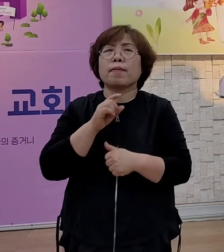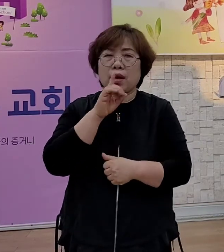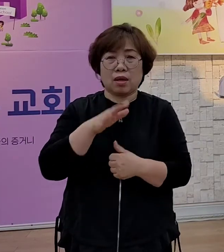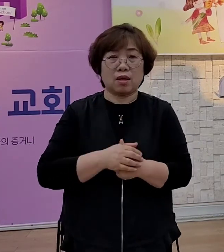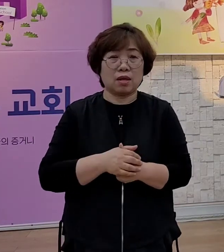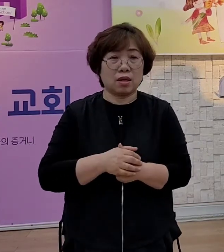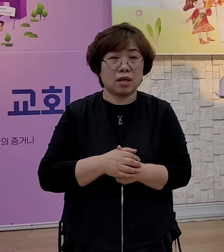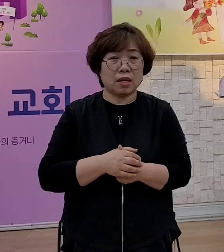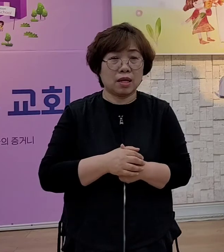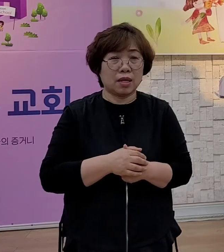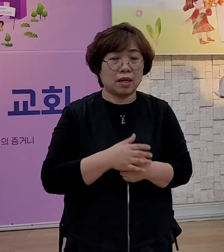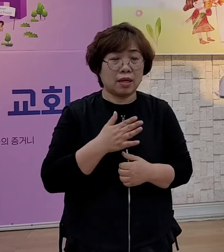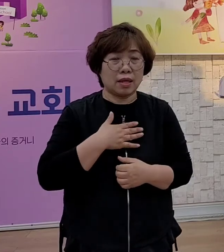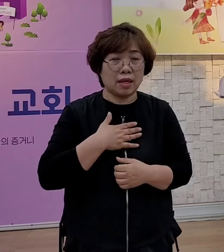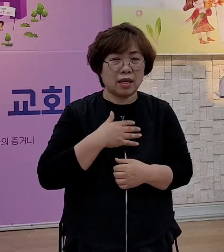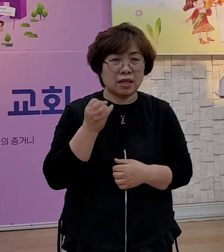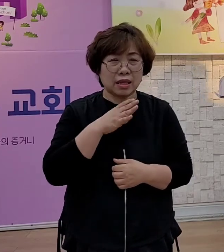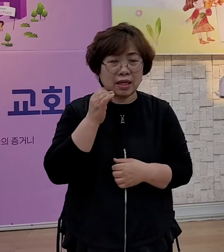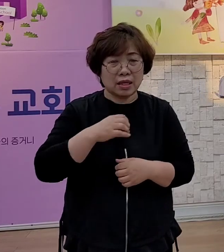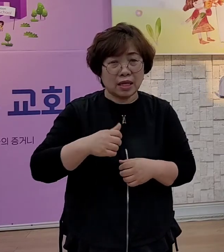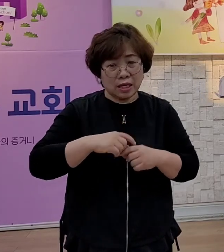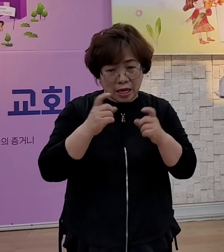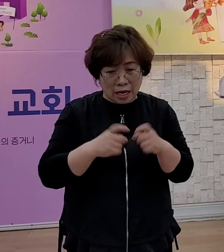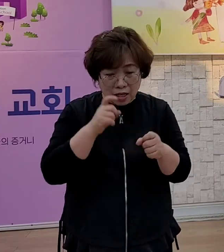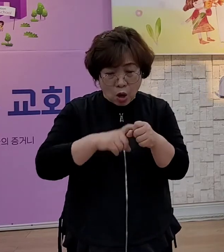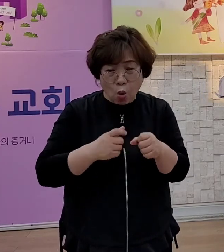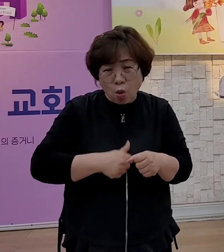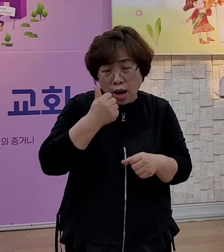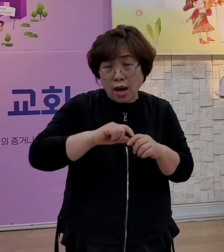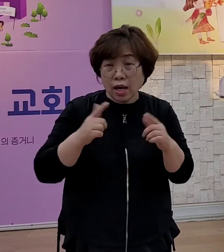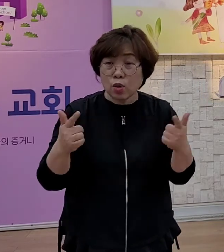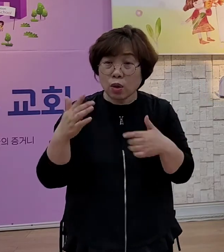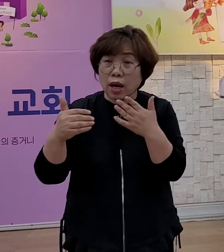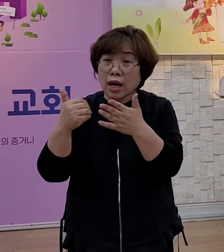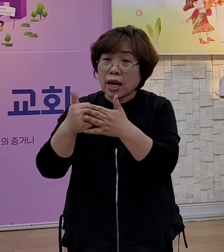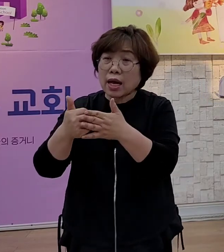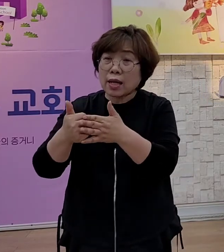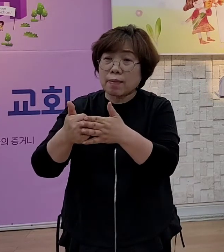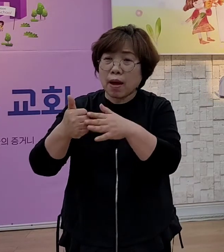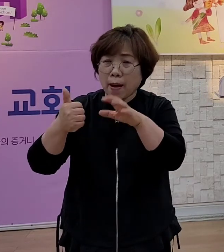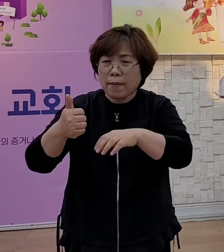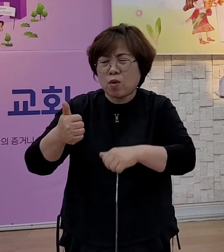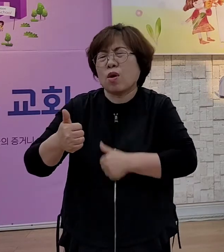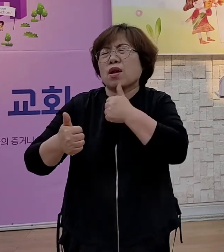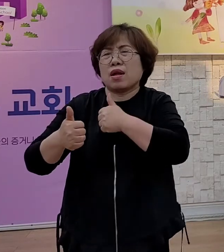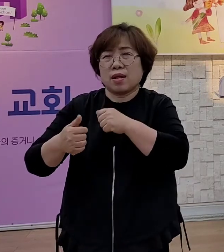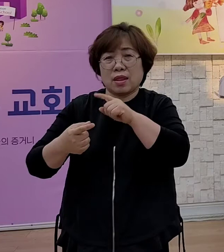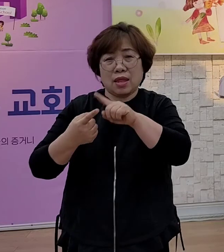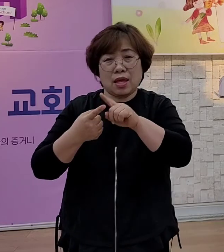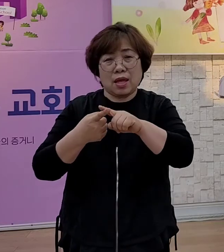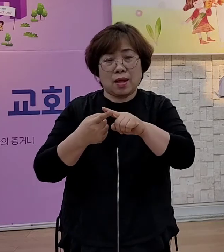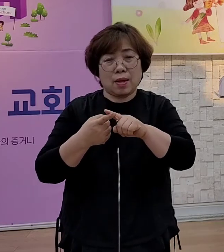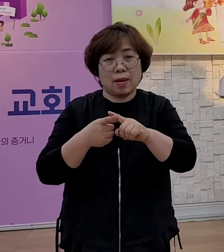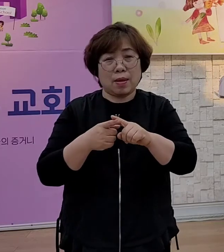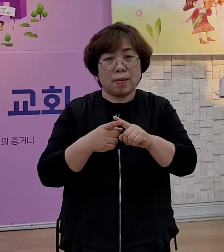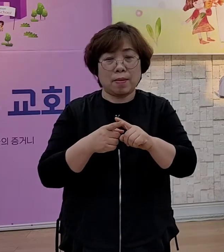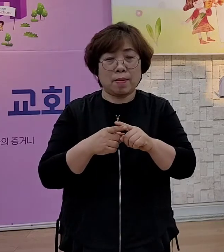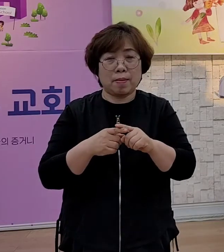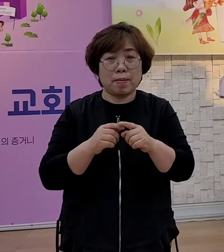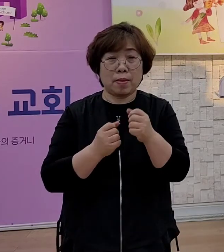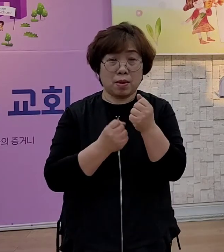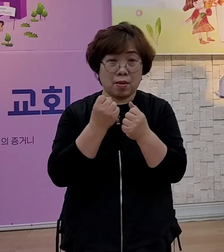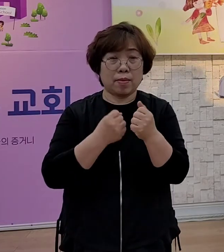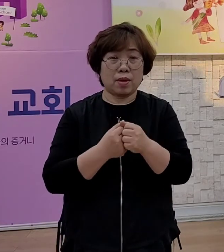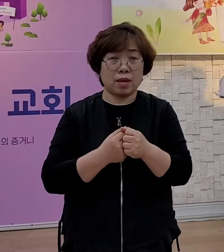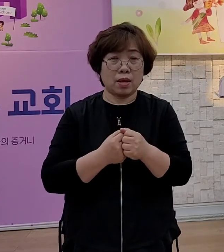시련과 고난이 올 때. 여러분, 우리에게 내가 이해할 수 없고 받아들일 수 없는 시련과 고난이 올